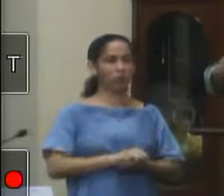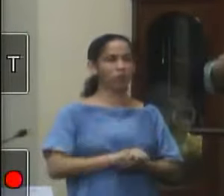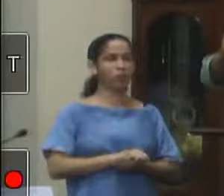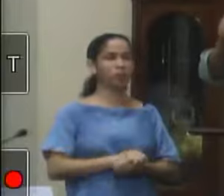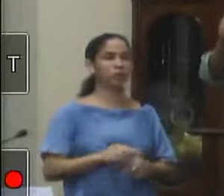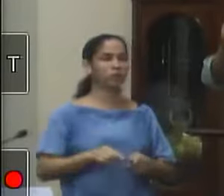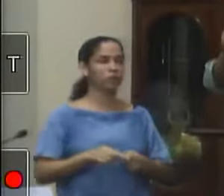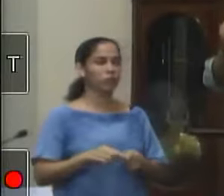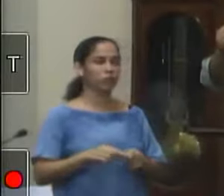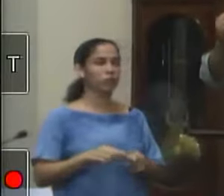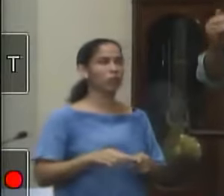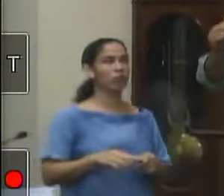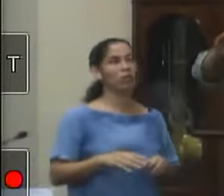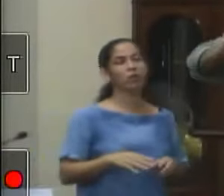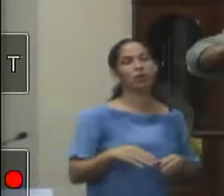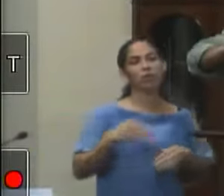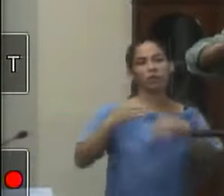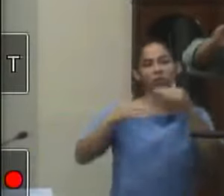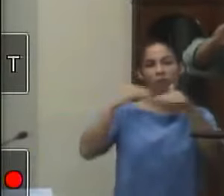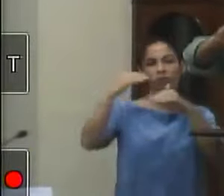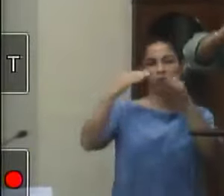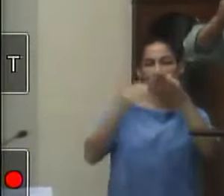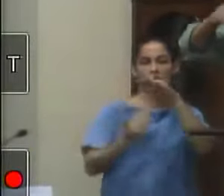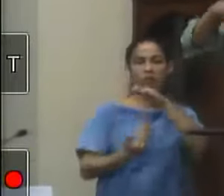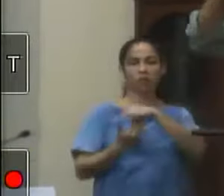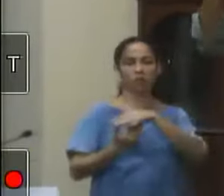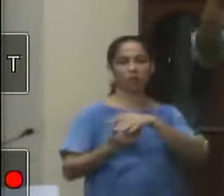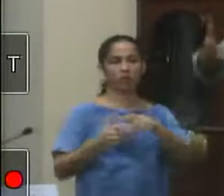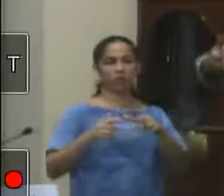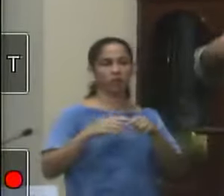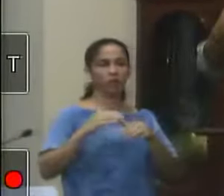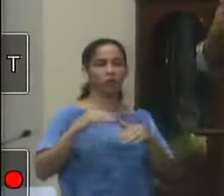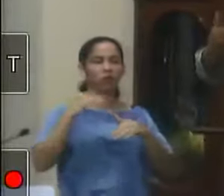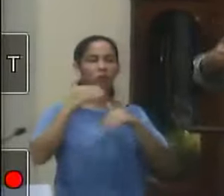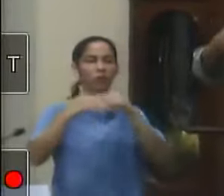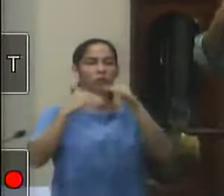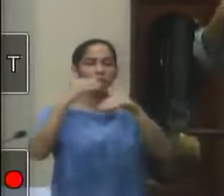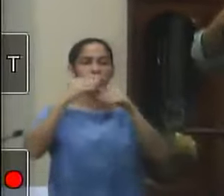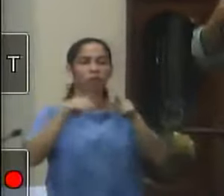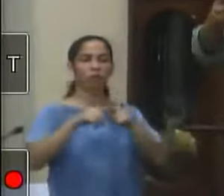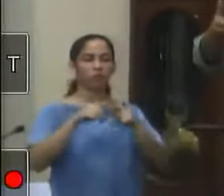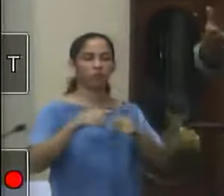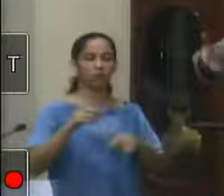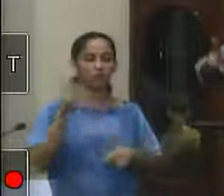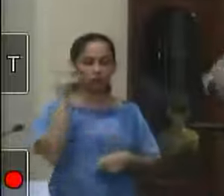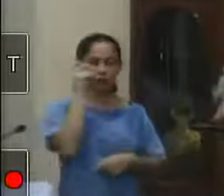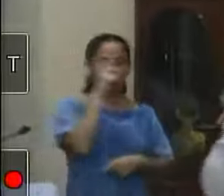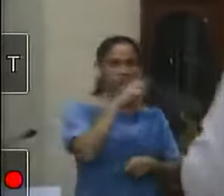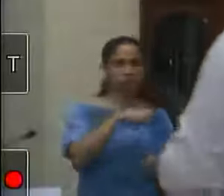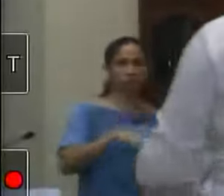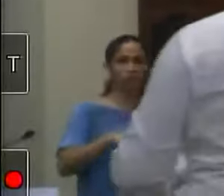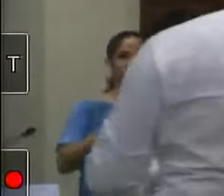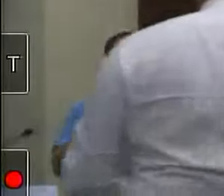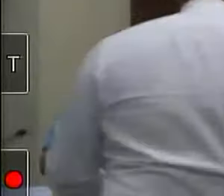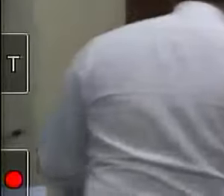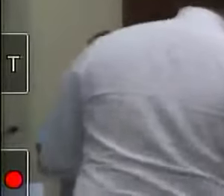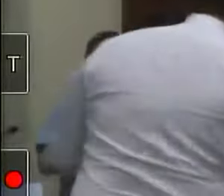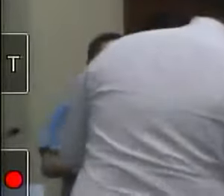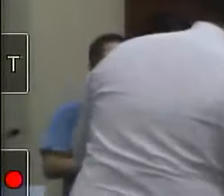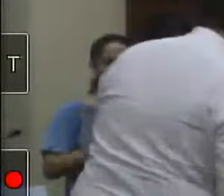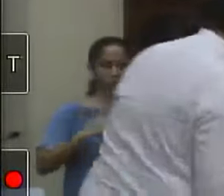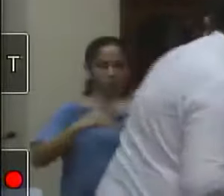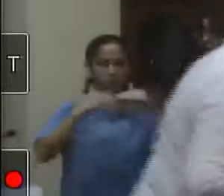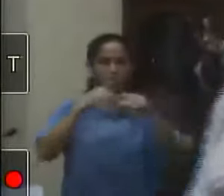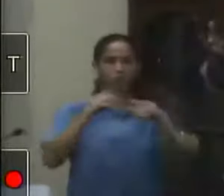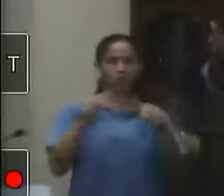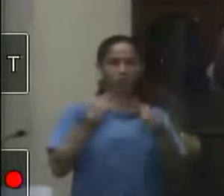todos. Com o passar do tempo, só vai aumentando a dificuldade de se ter espaço nos cemitérios. Então, o crescimento